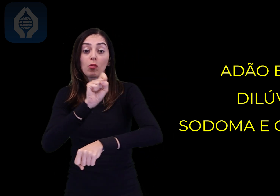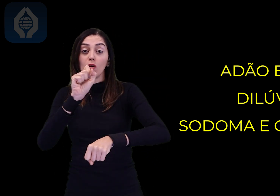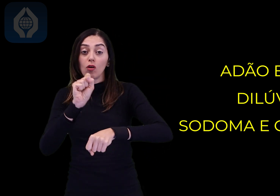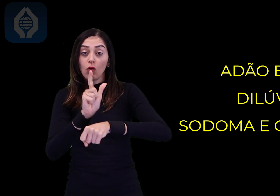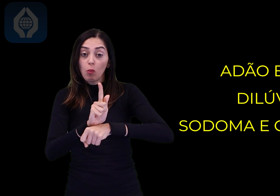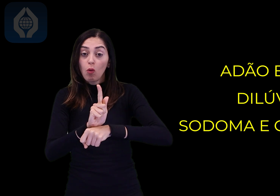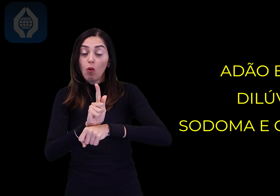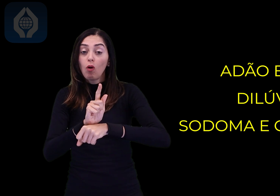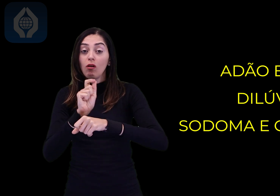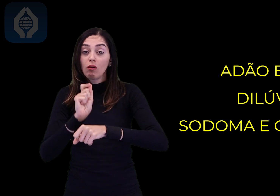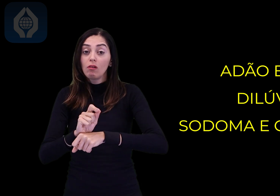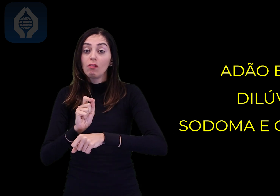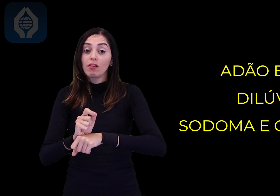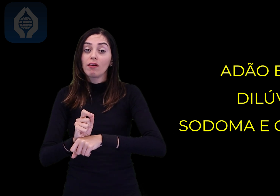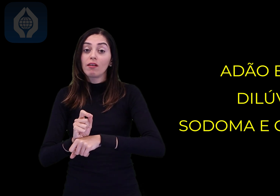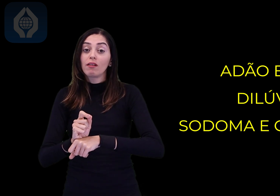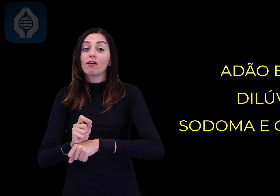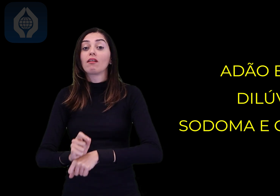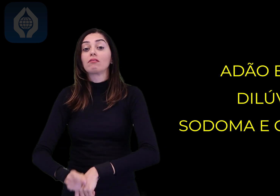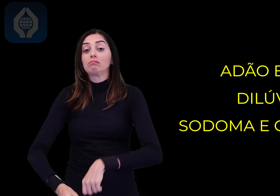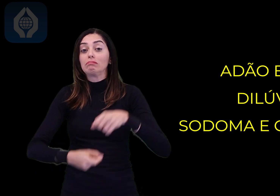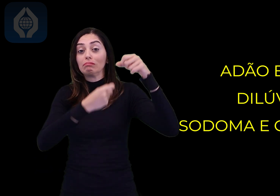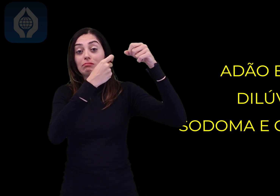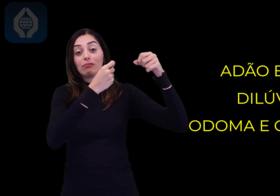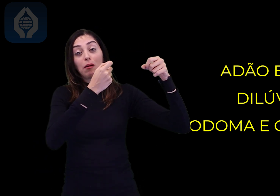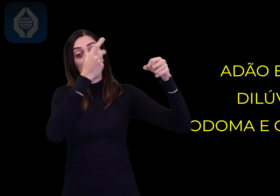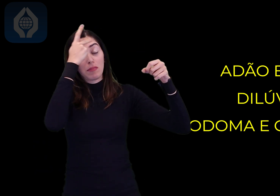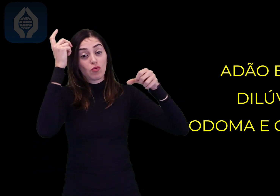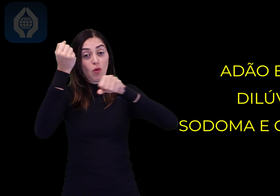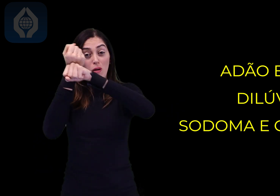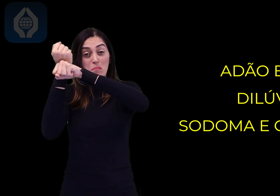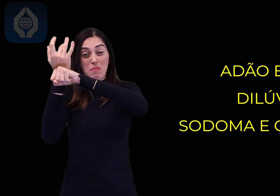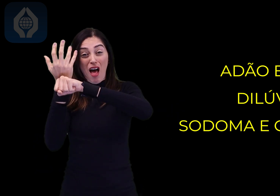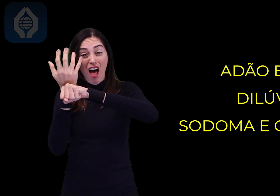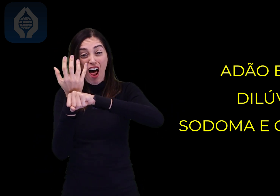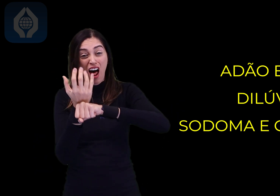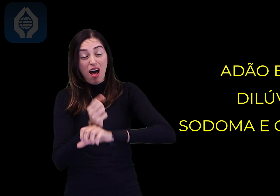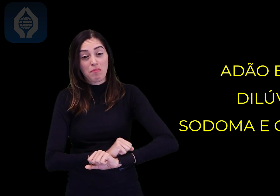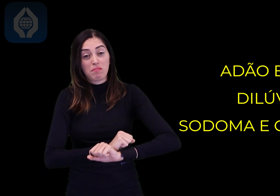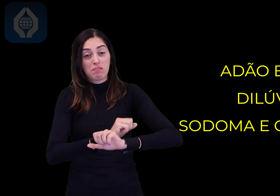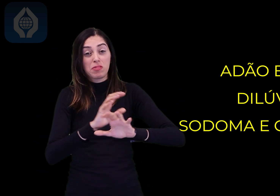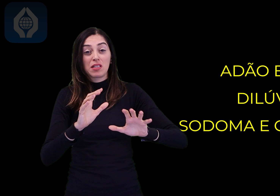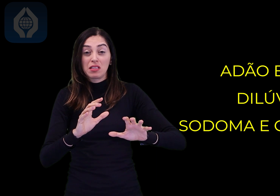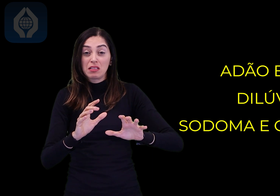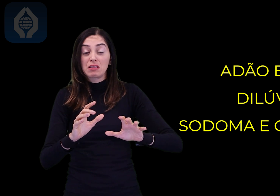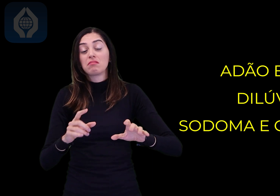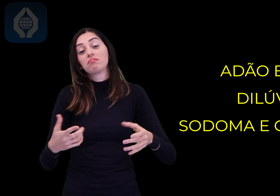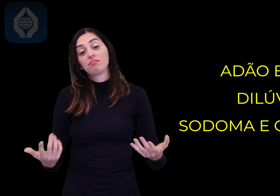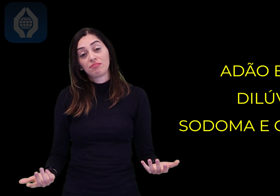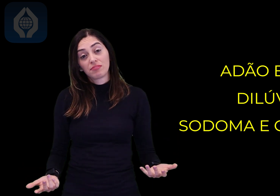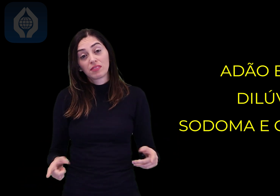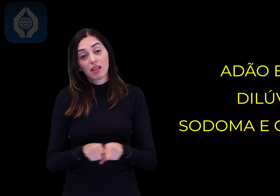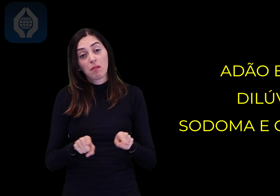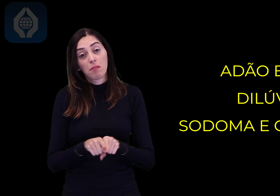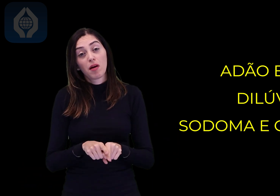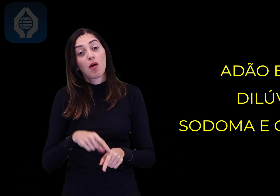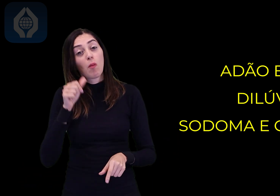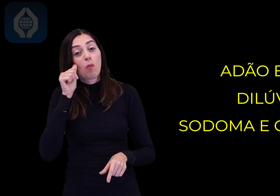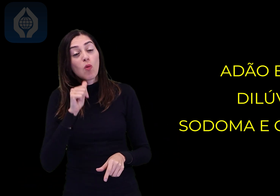julgamento de Deus quando enviou fogo e enxofre sobre eles? A esposa de Ló escapou do julgamento de Deus quando desobedeceu ao Senhor e